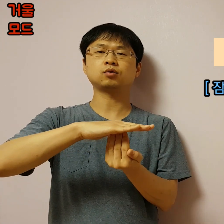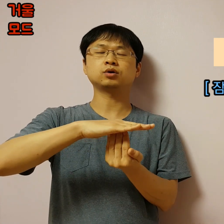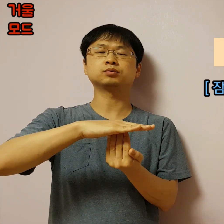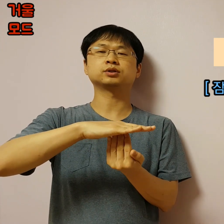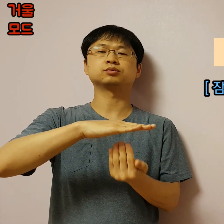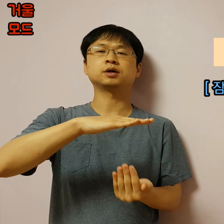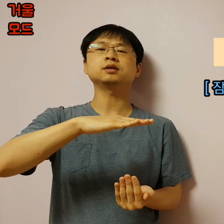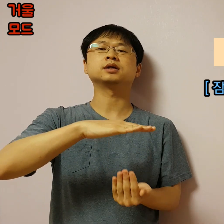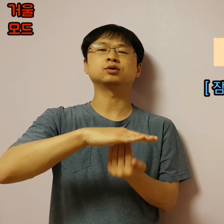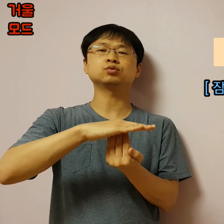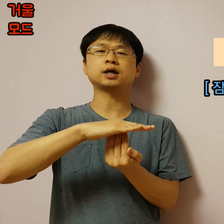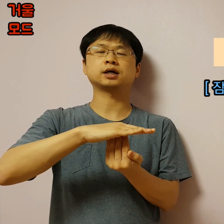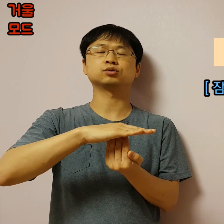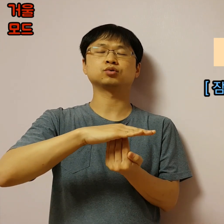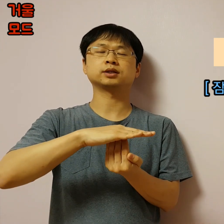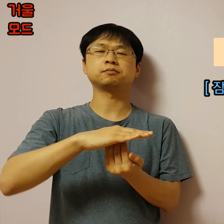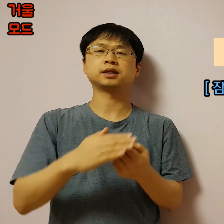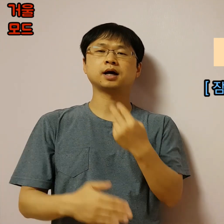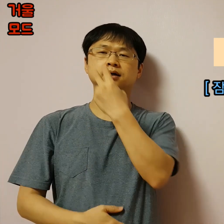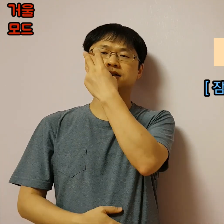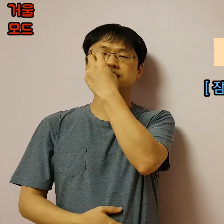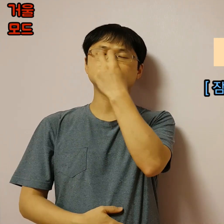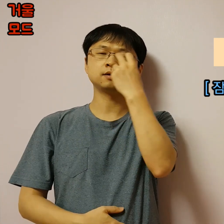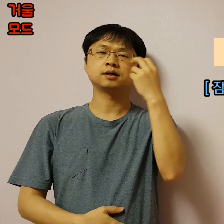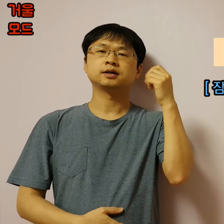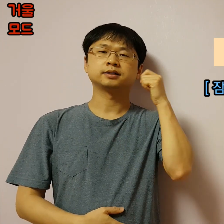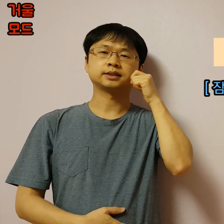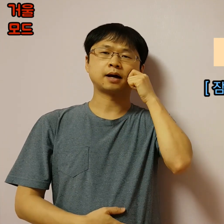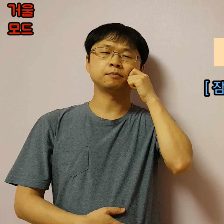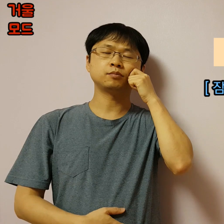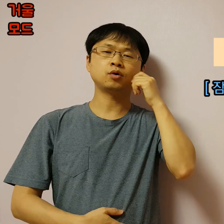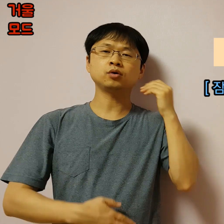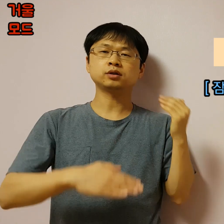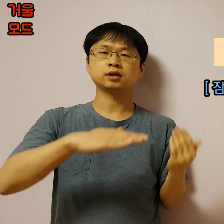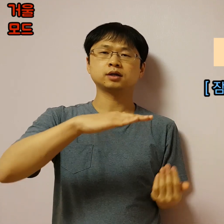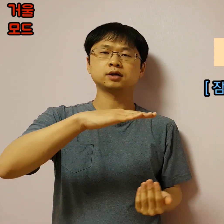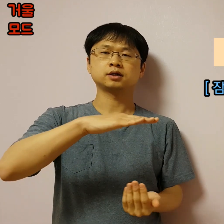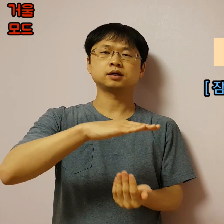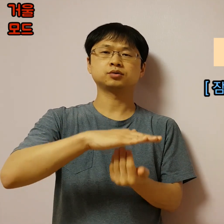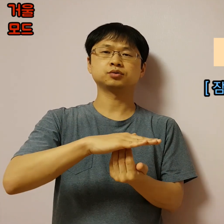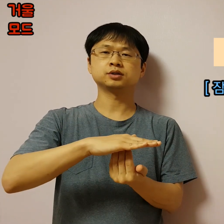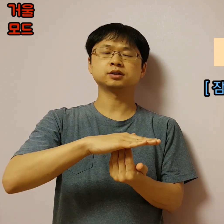올려 붙여주면 이루다라는 수어가 됩니다. 그래서 잠 못 이루는